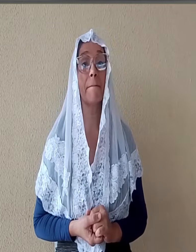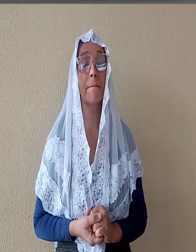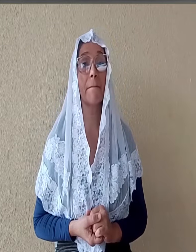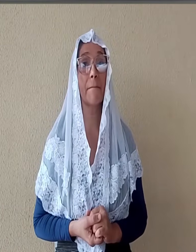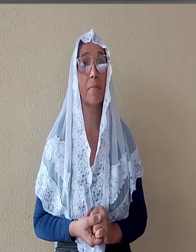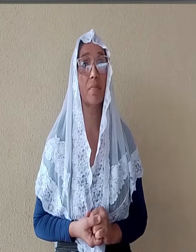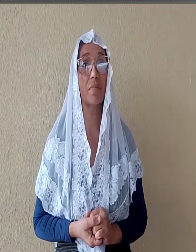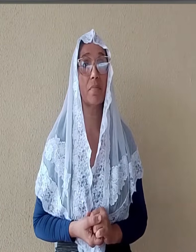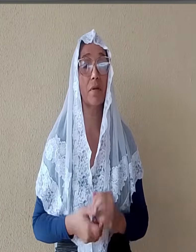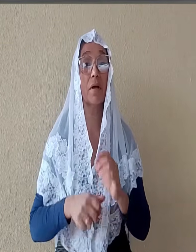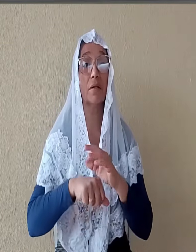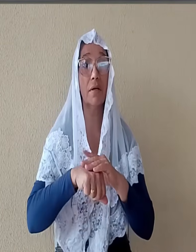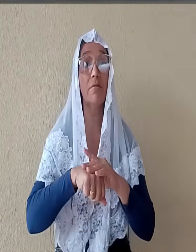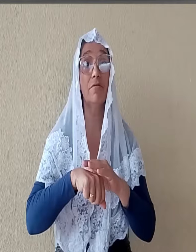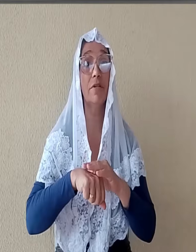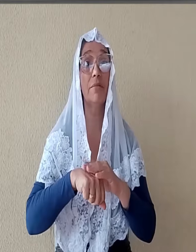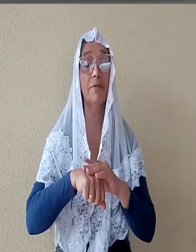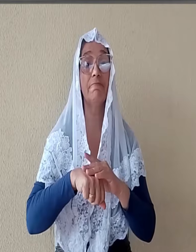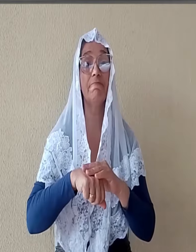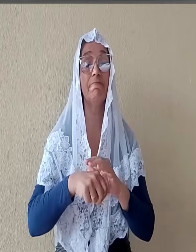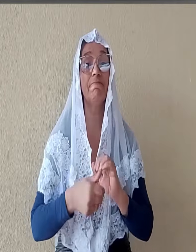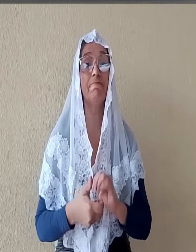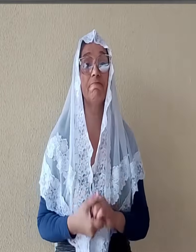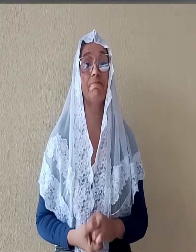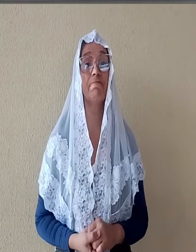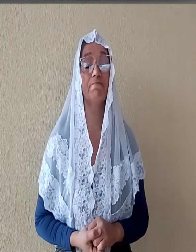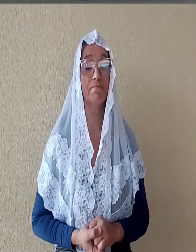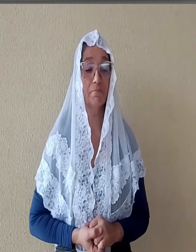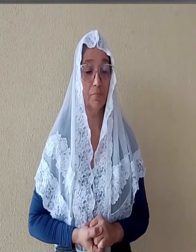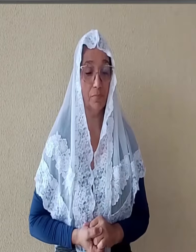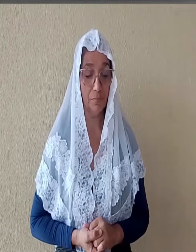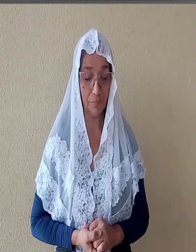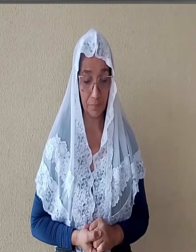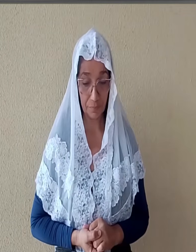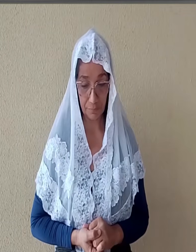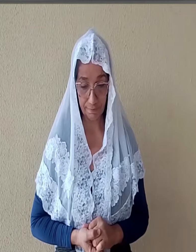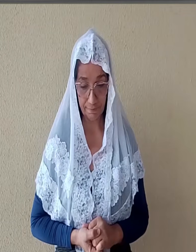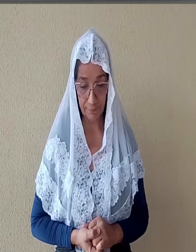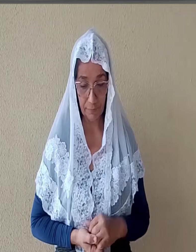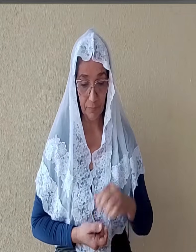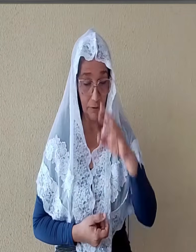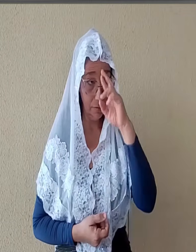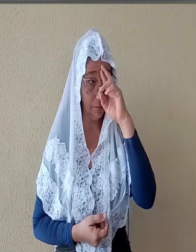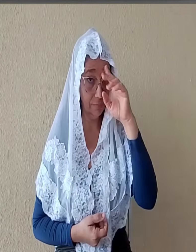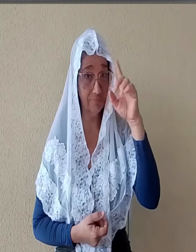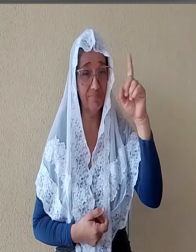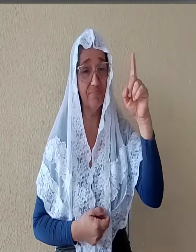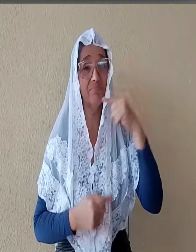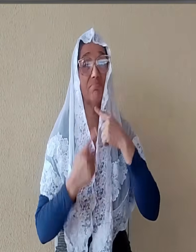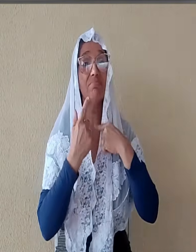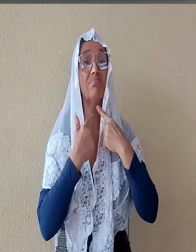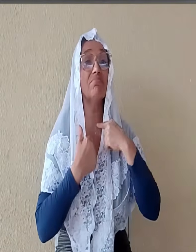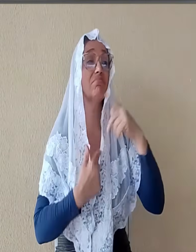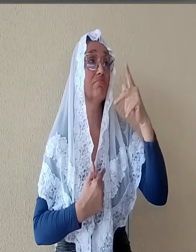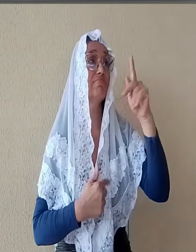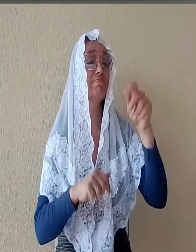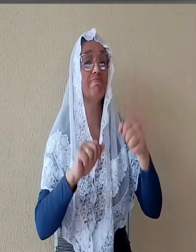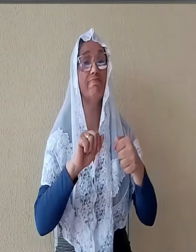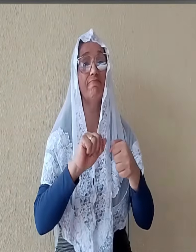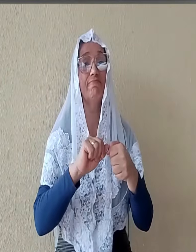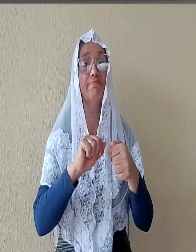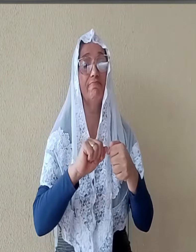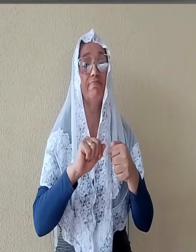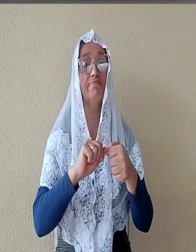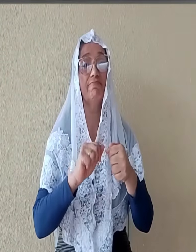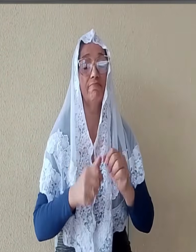uma obra no tempo certo. E nós estamos aqui para pagar um voto na presença de Deus. Tá bom? Sim, quem for orar, não esquece